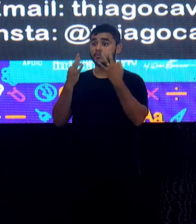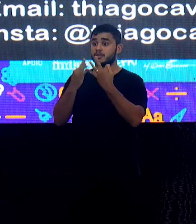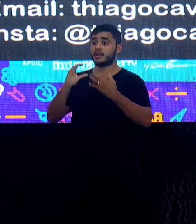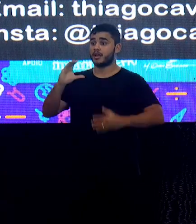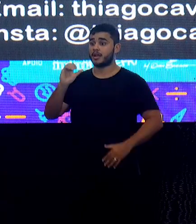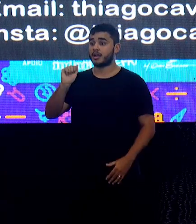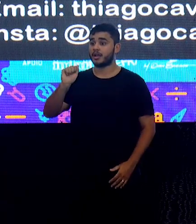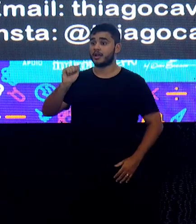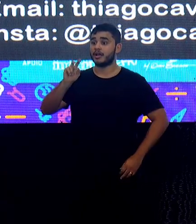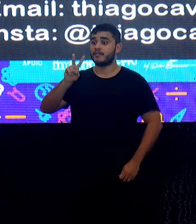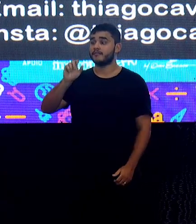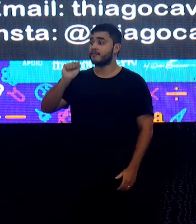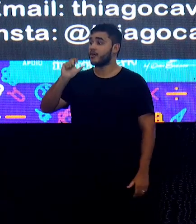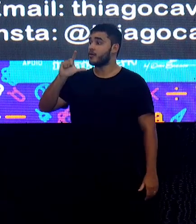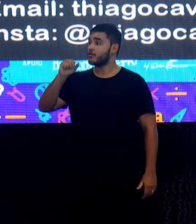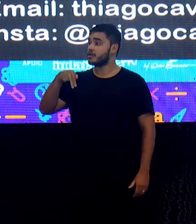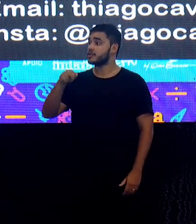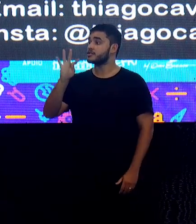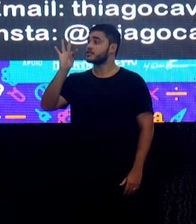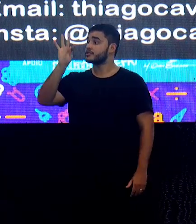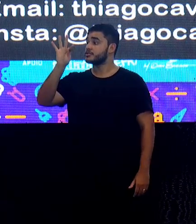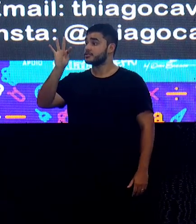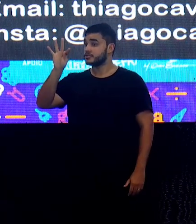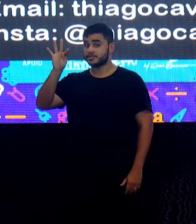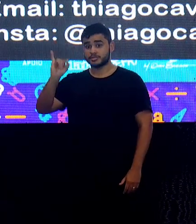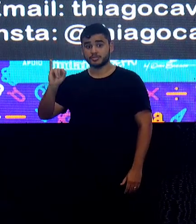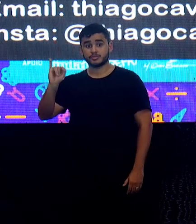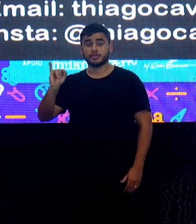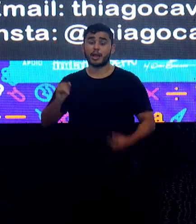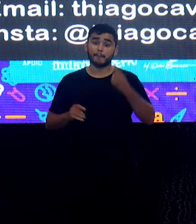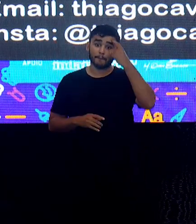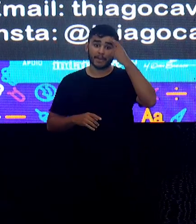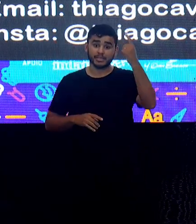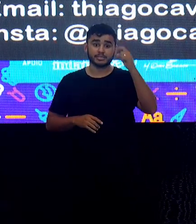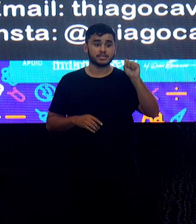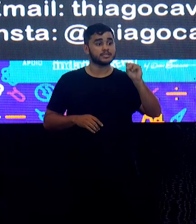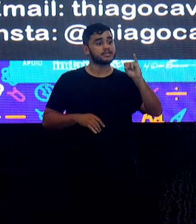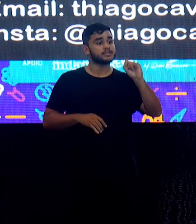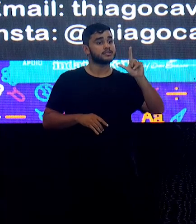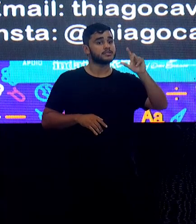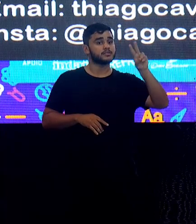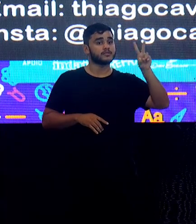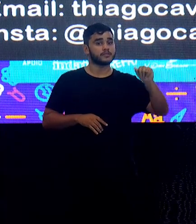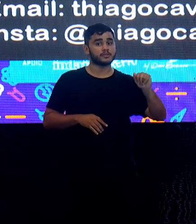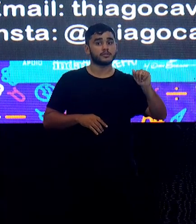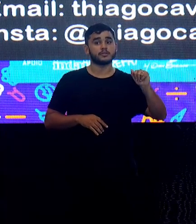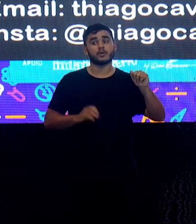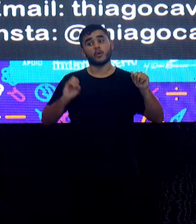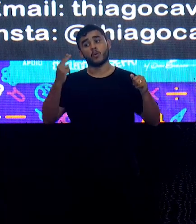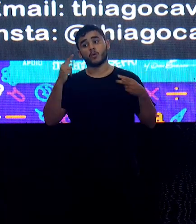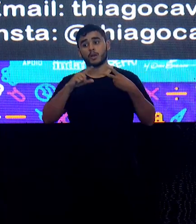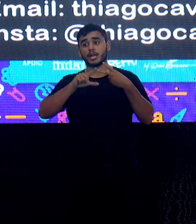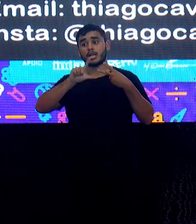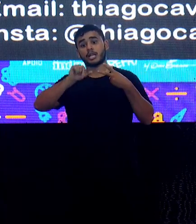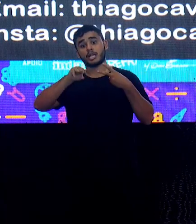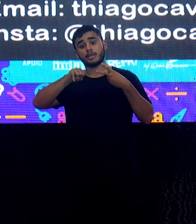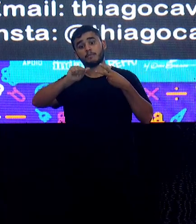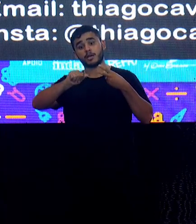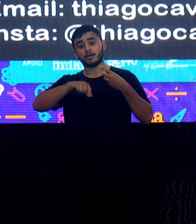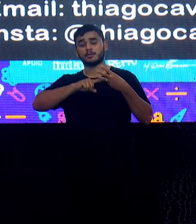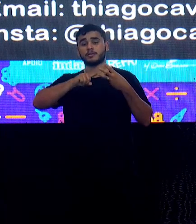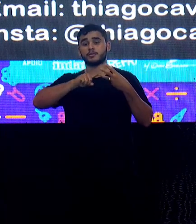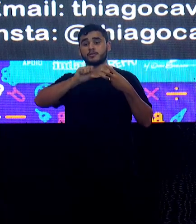pensava sinceramente que as maiores ou eram os Silva, ou os Lima, ou os